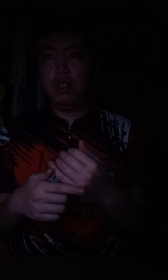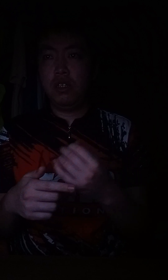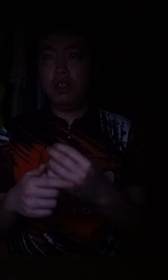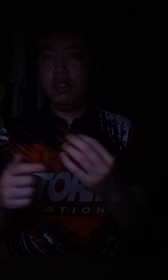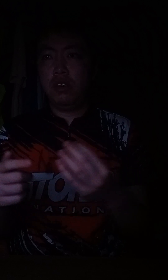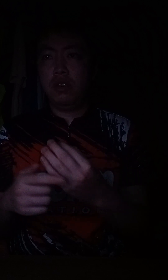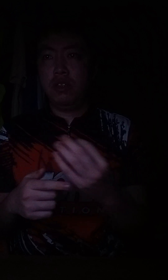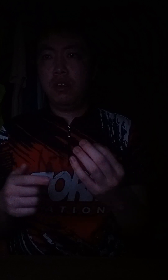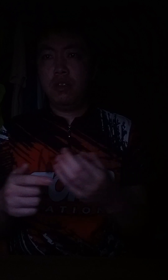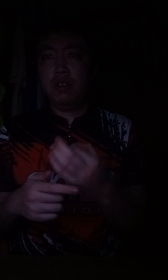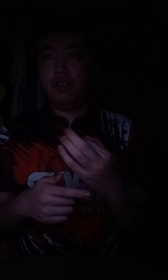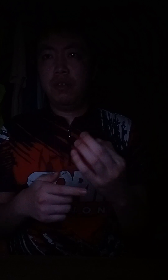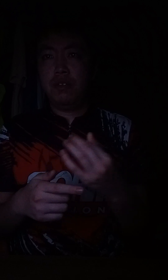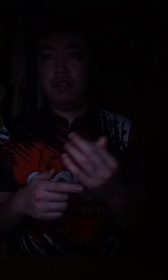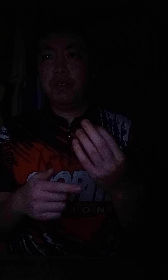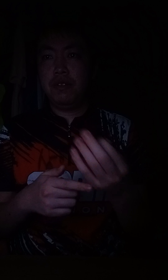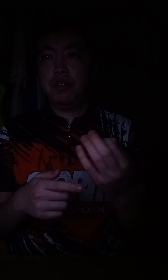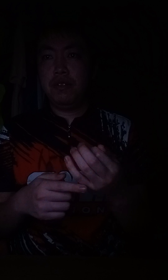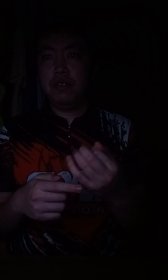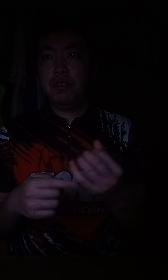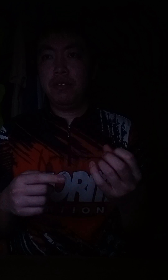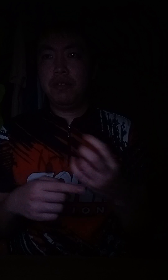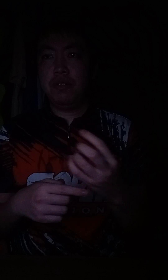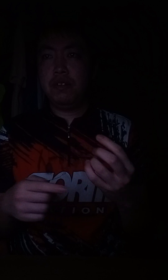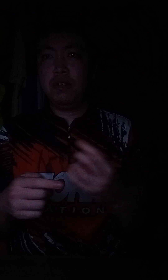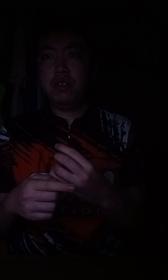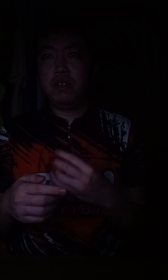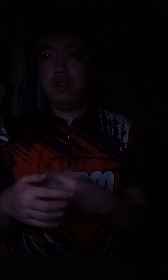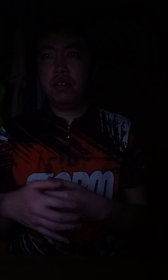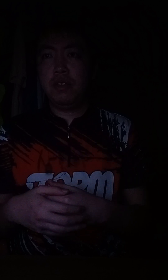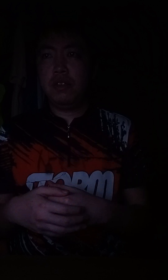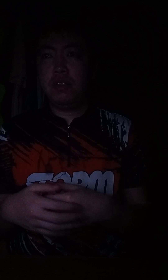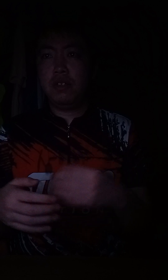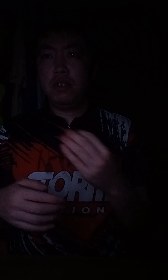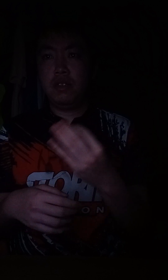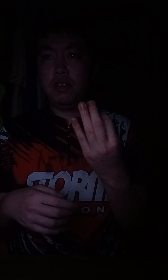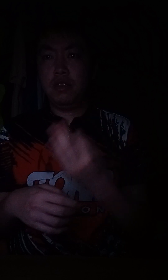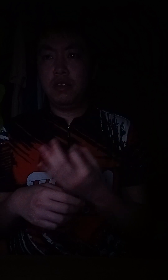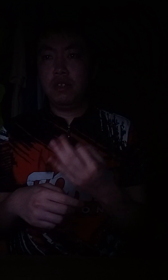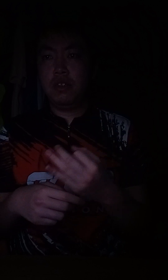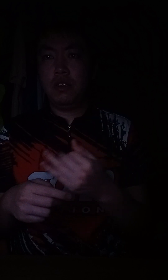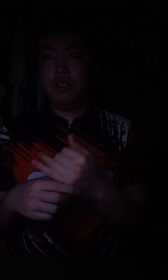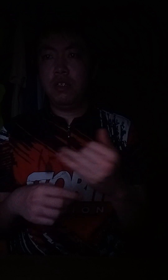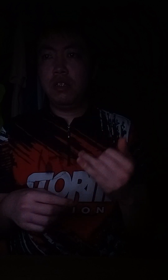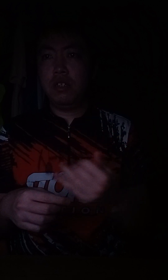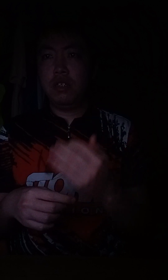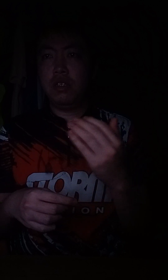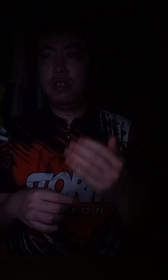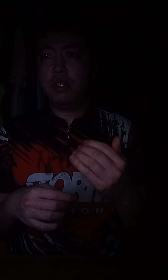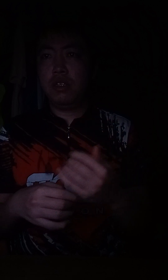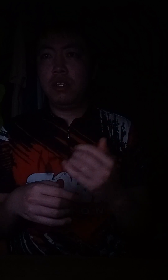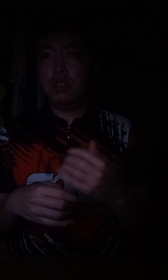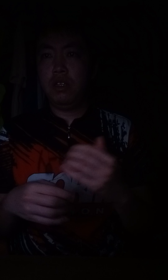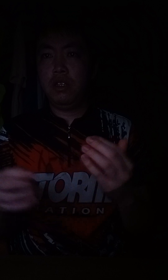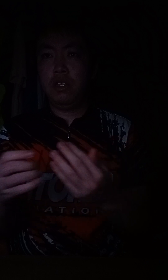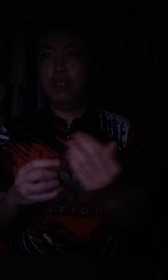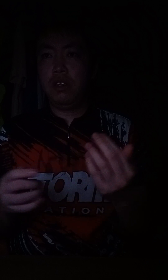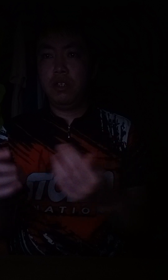해가지고 경찰은 승합차 운전자를 음주운전과 업무상 과실치상 등의 혐의로 입건해 자세한 사고 경위를 조사하고